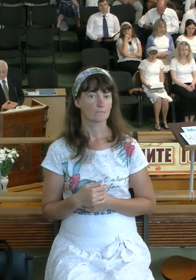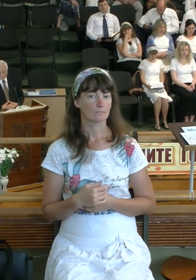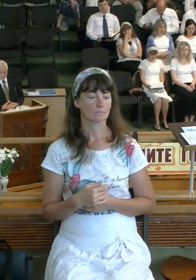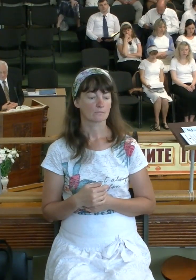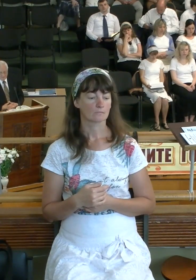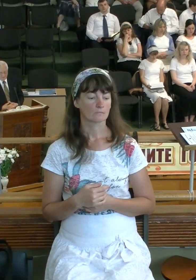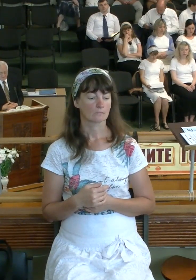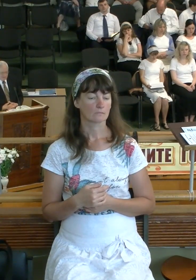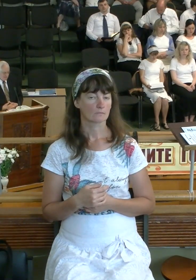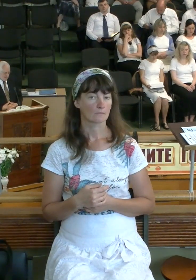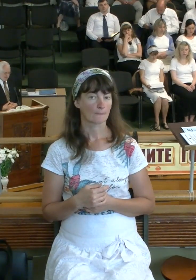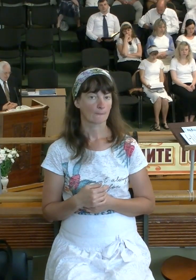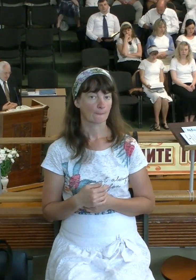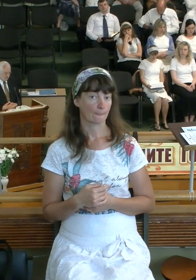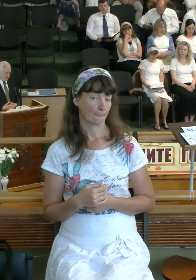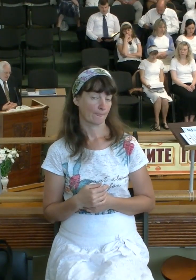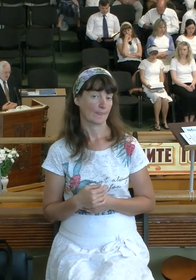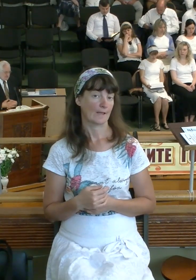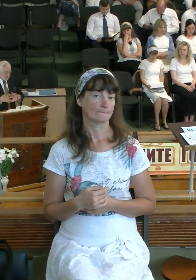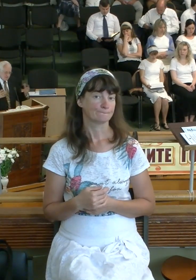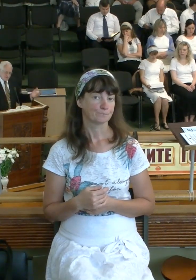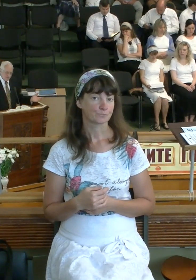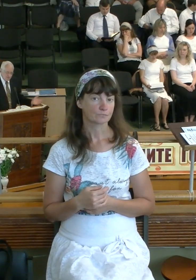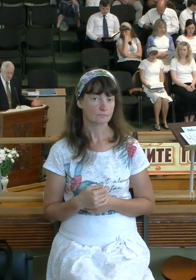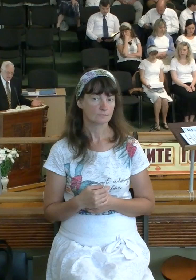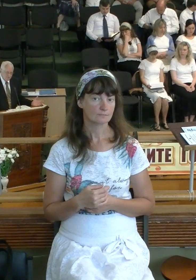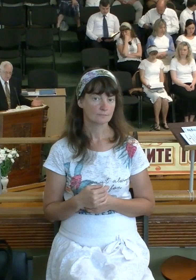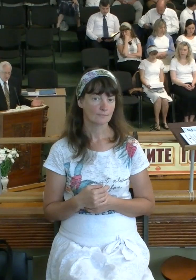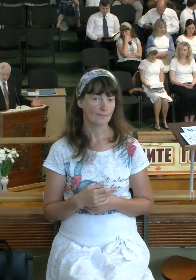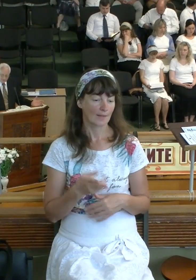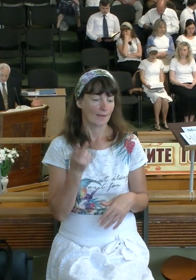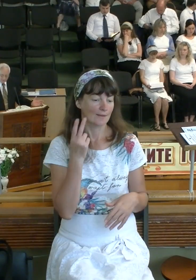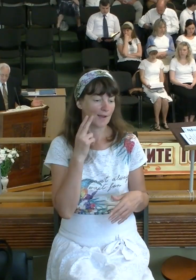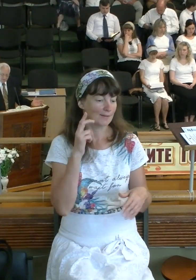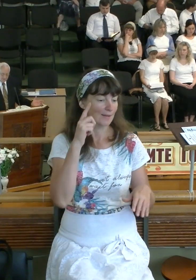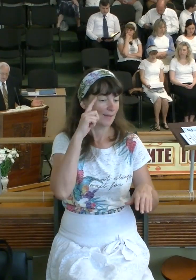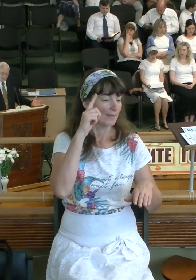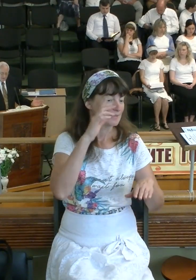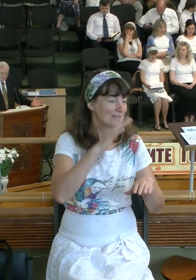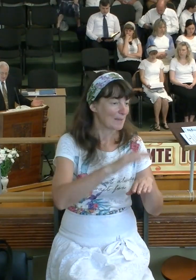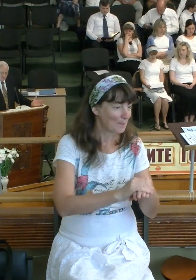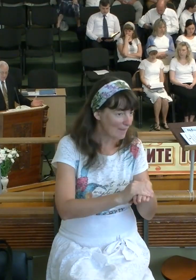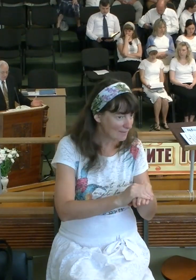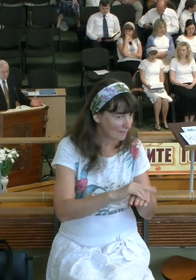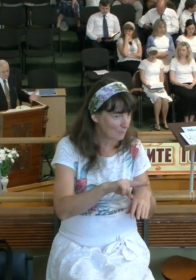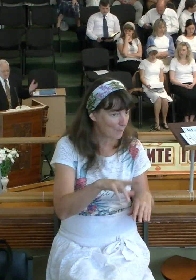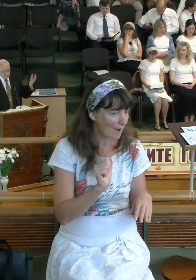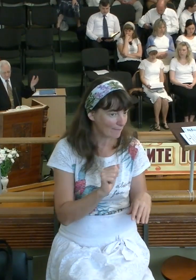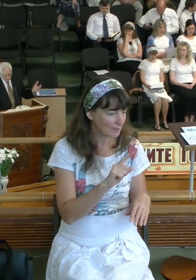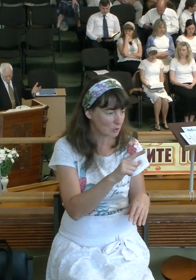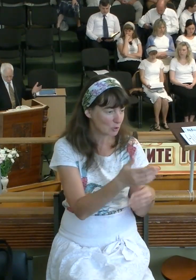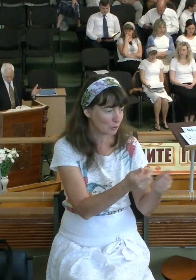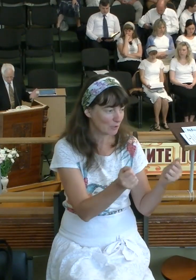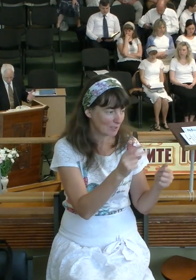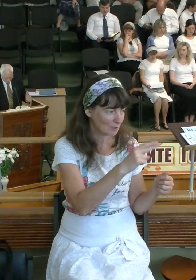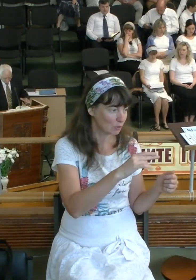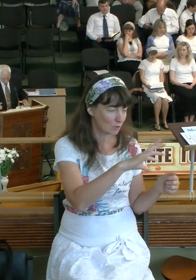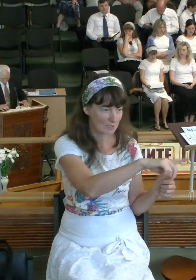Почему возник, не знаю. Чем он заметил, как он заметил. Мы